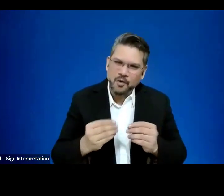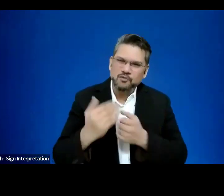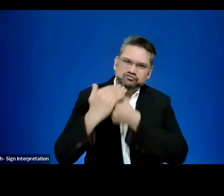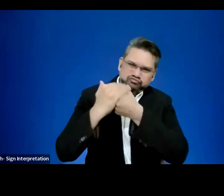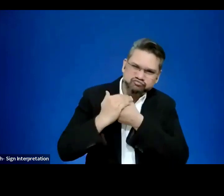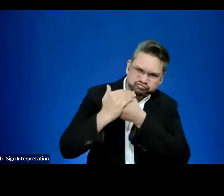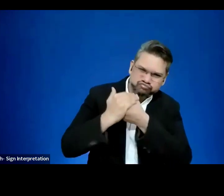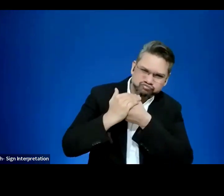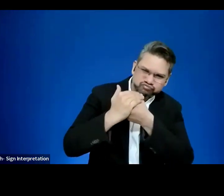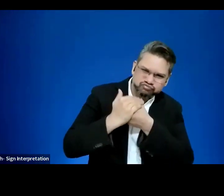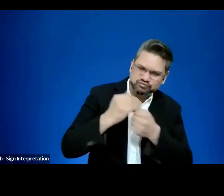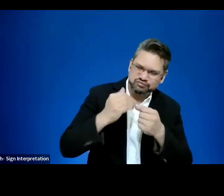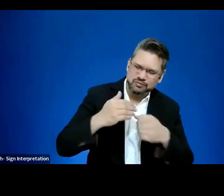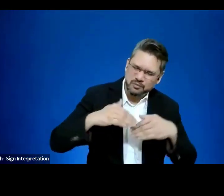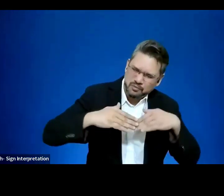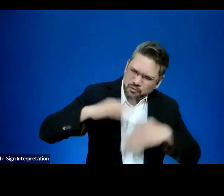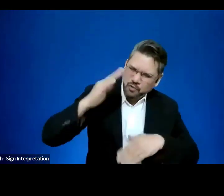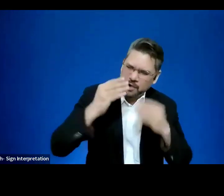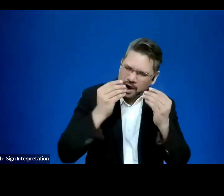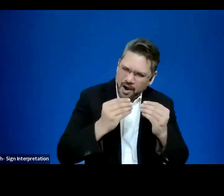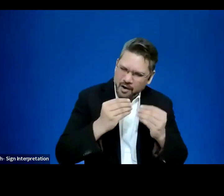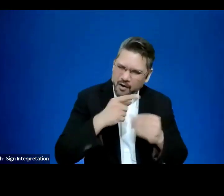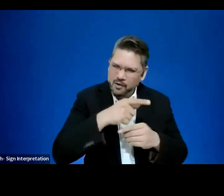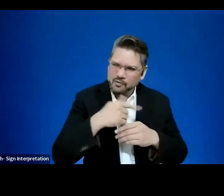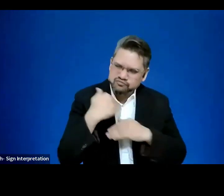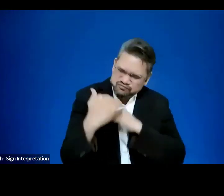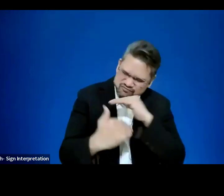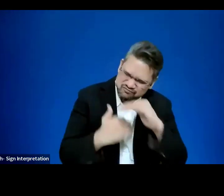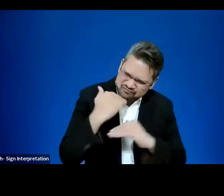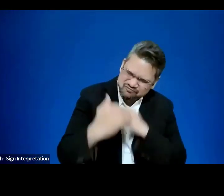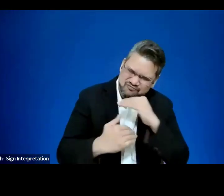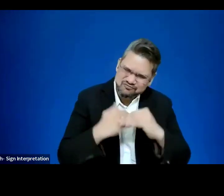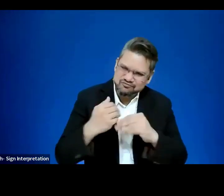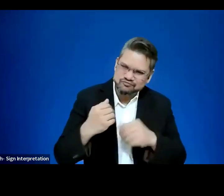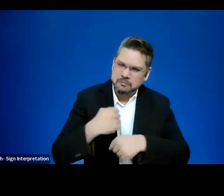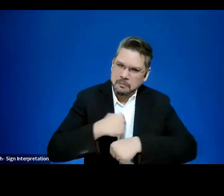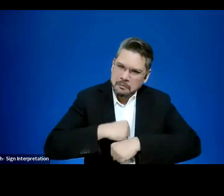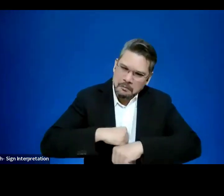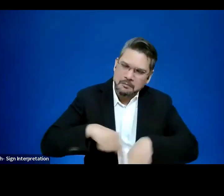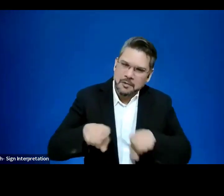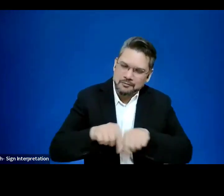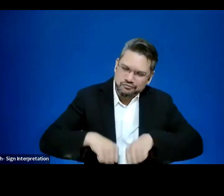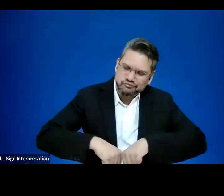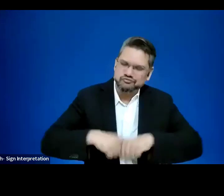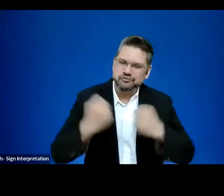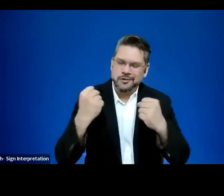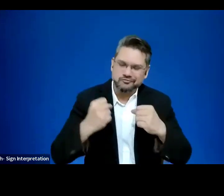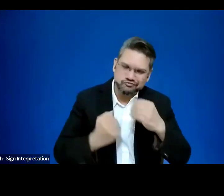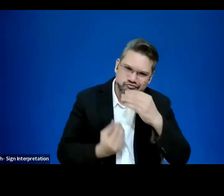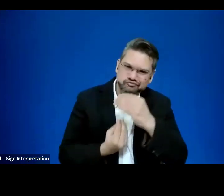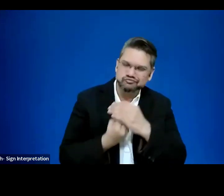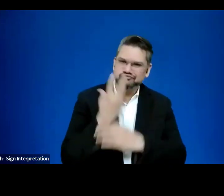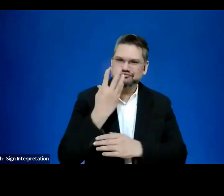而且呢这些 不公因为太多的这些不公。